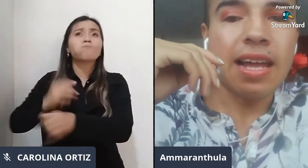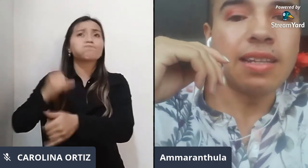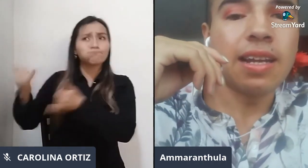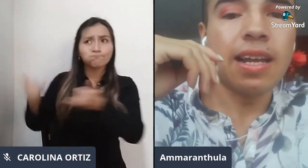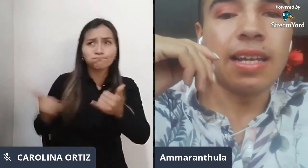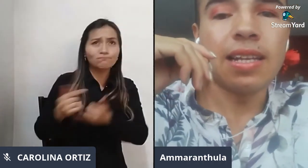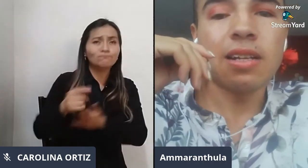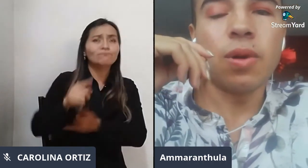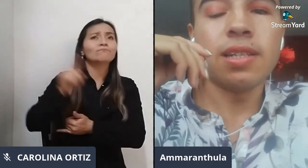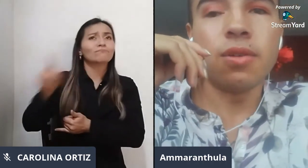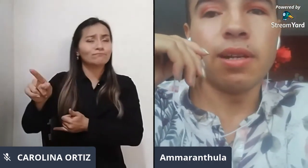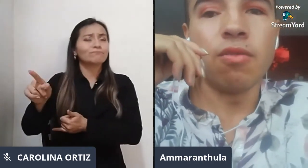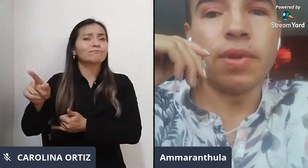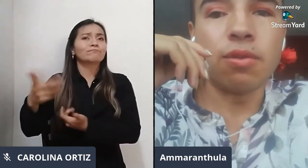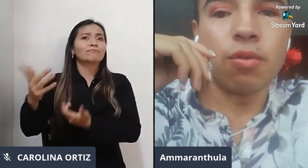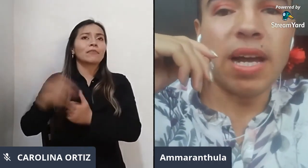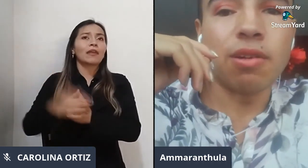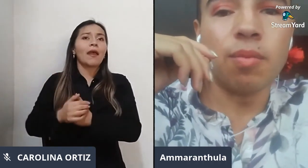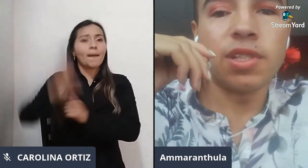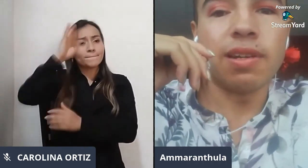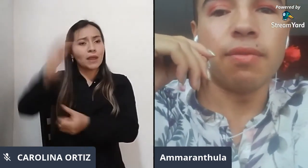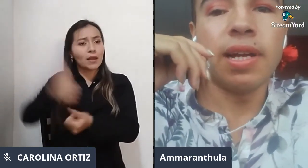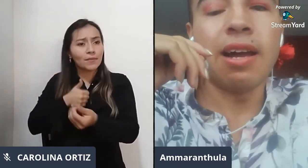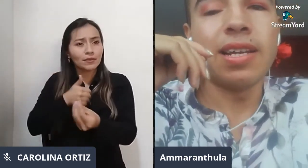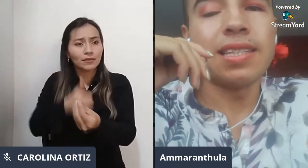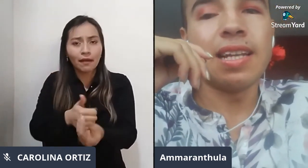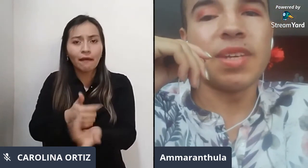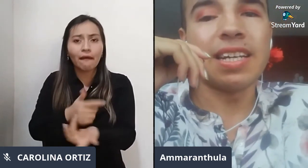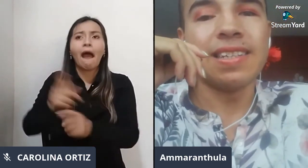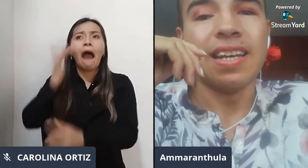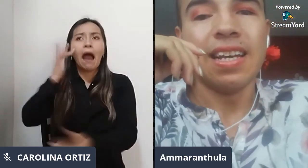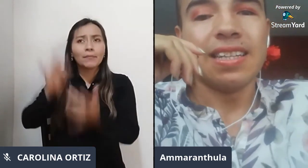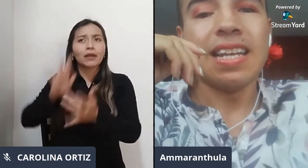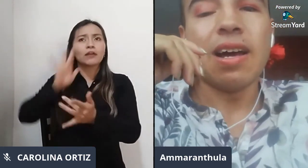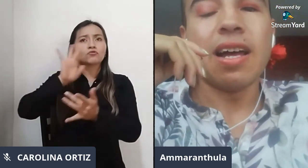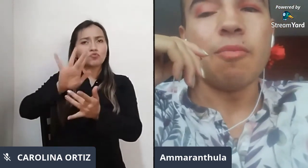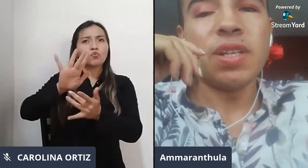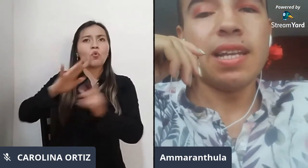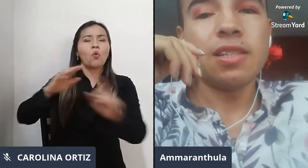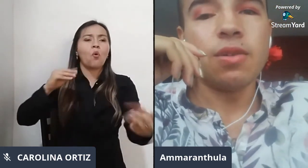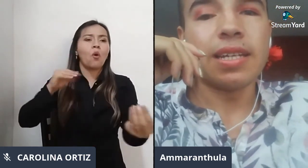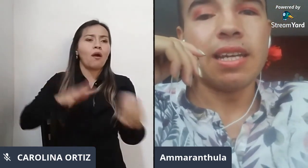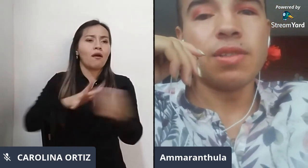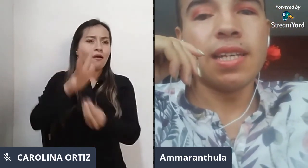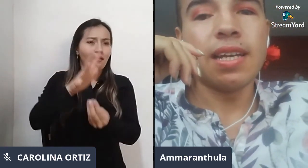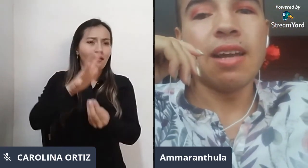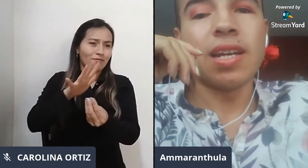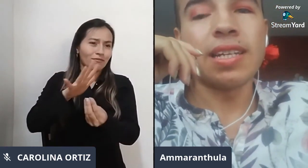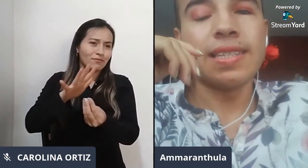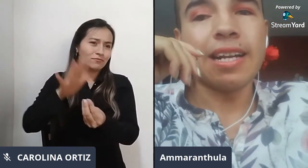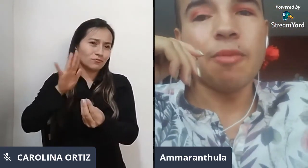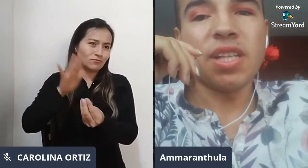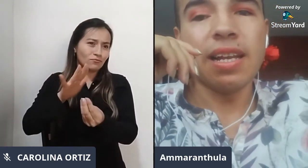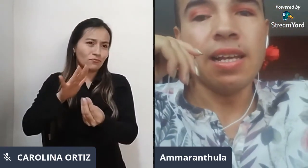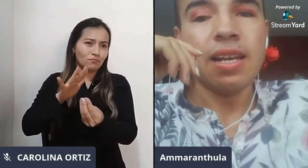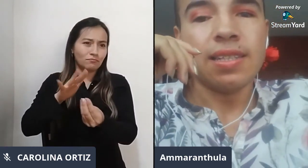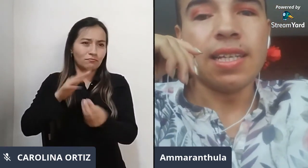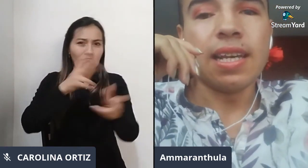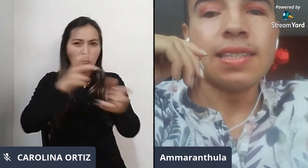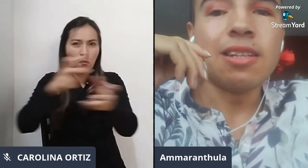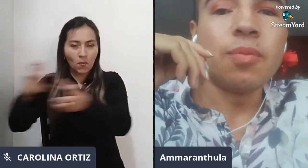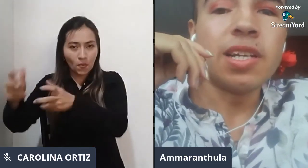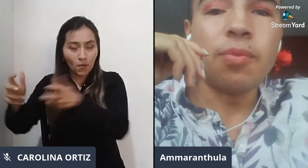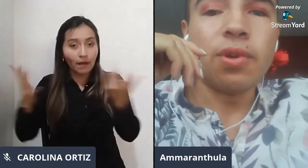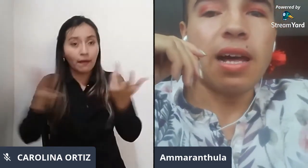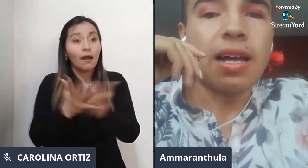aquí entra a actuar esto del conflicto urbano y cómo se ve reflejado en las dinámicas de la, pues de la ciudad, que aunque sea capital,